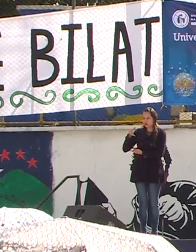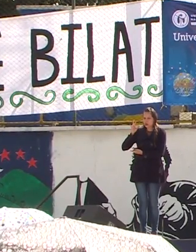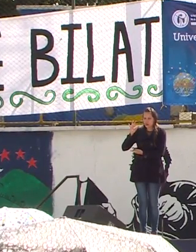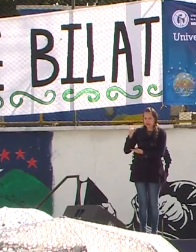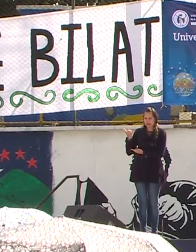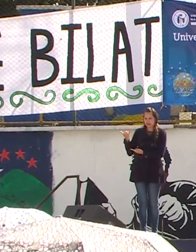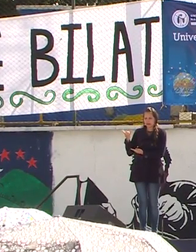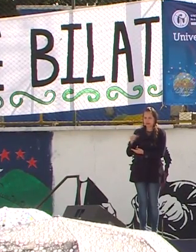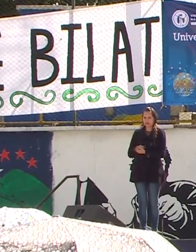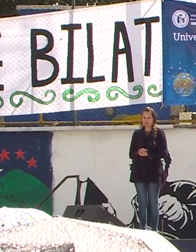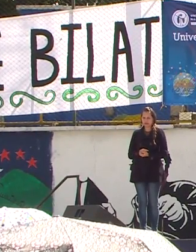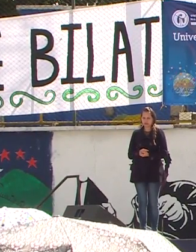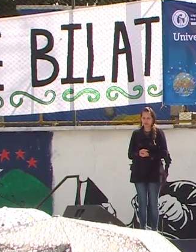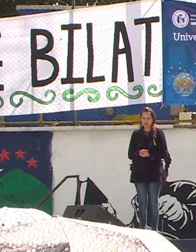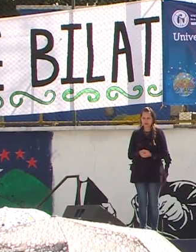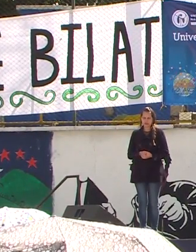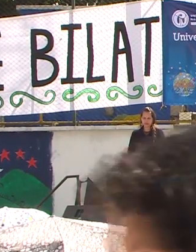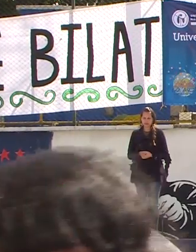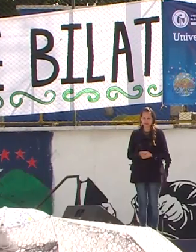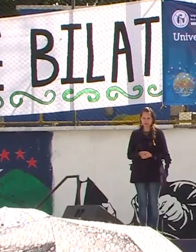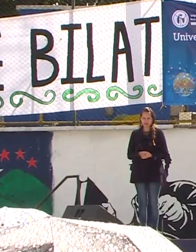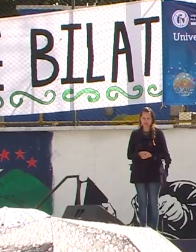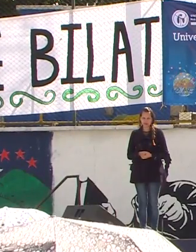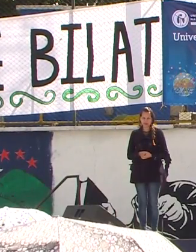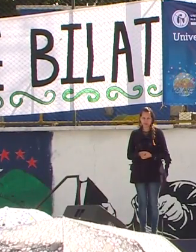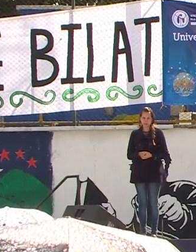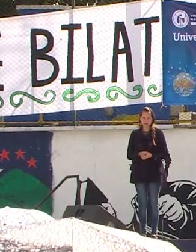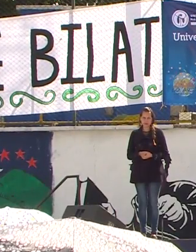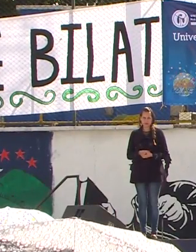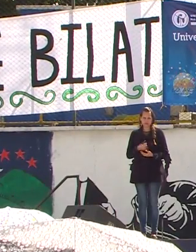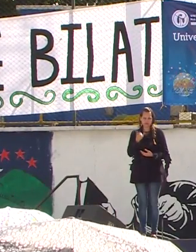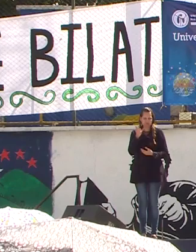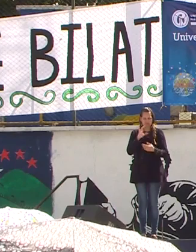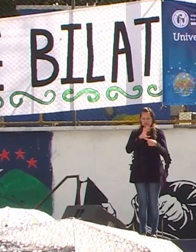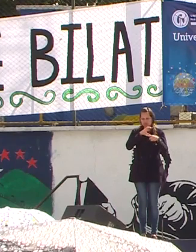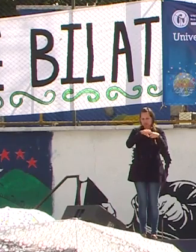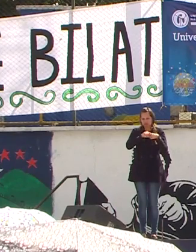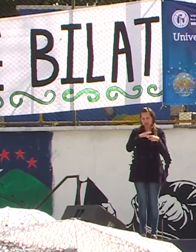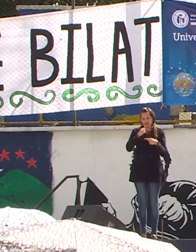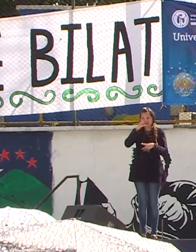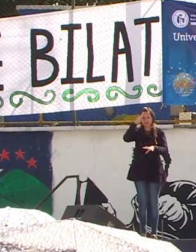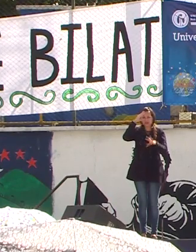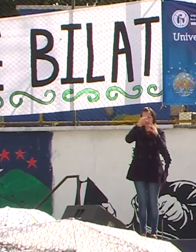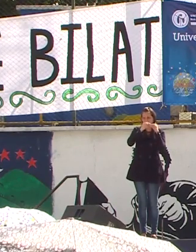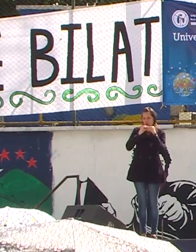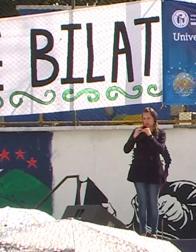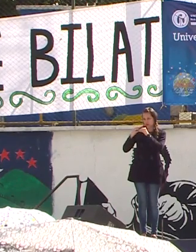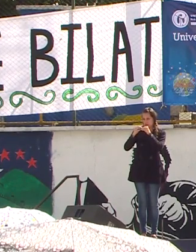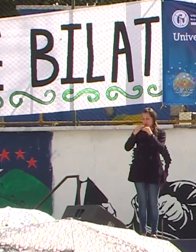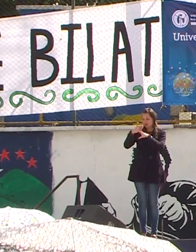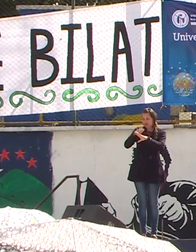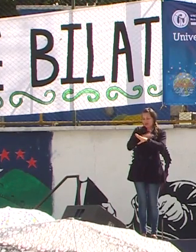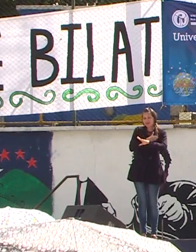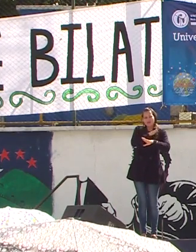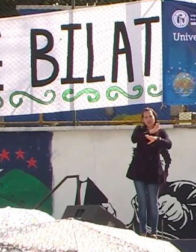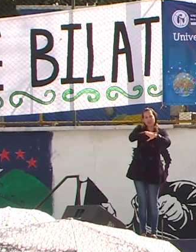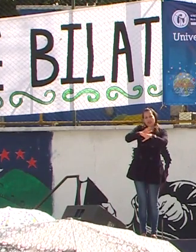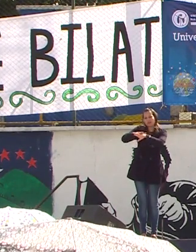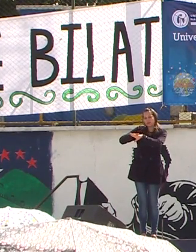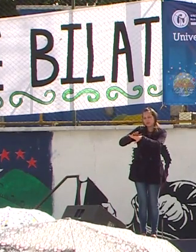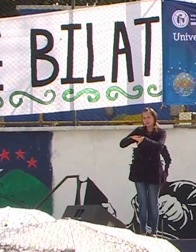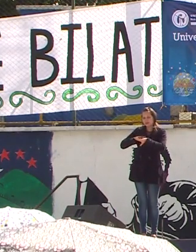aún provisional. Estamos concretando, como lo he anunciado, el importe